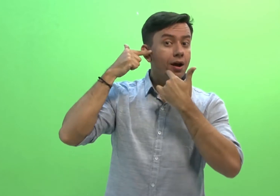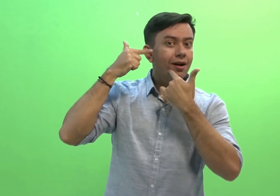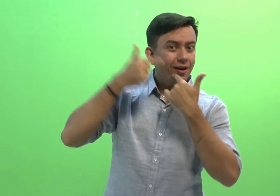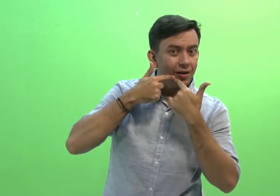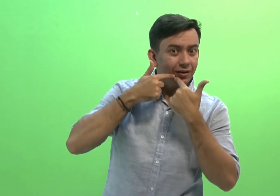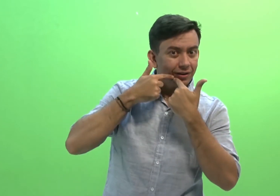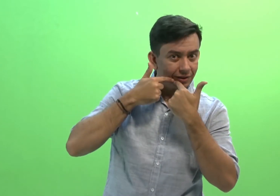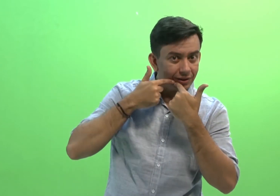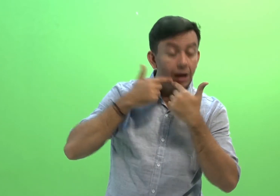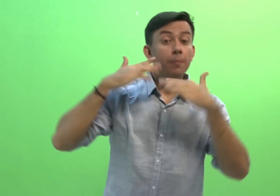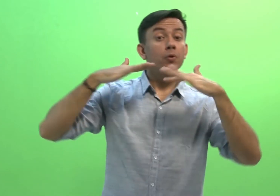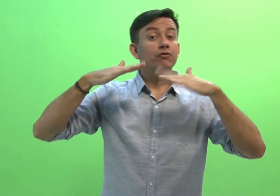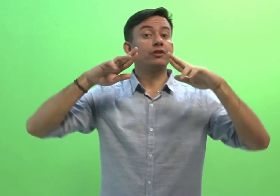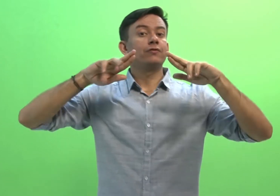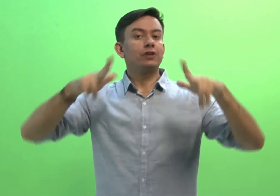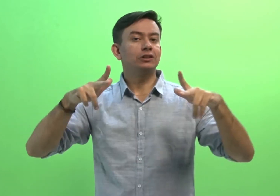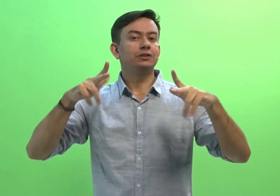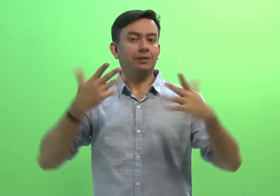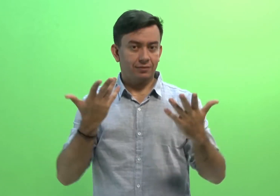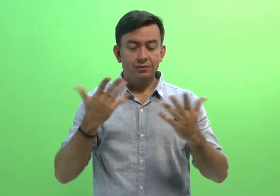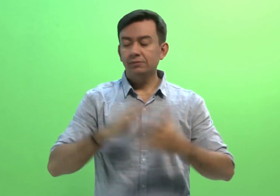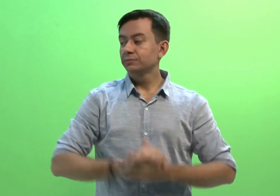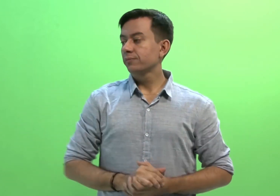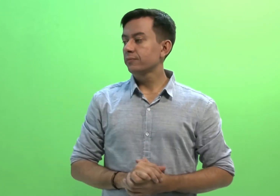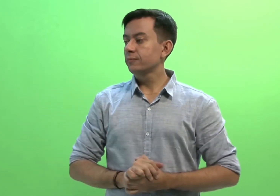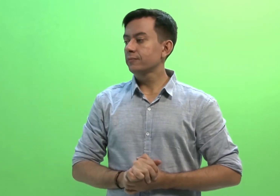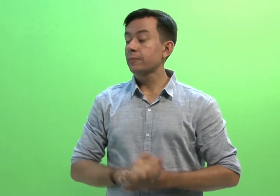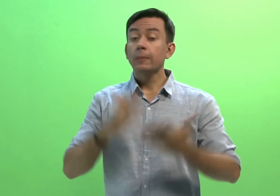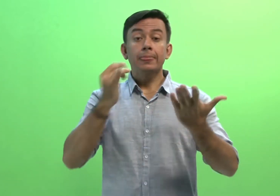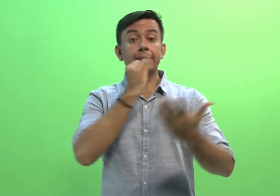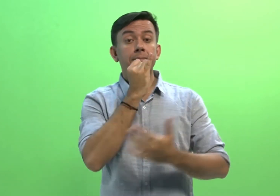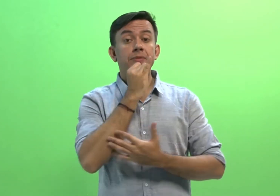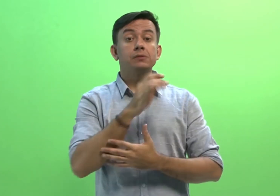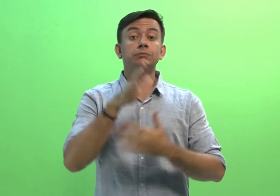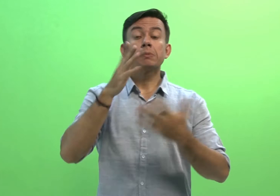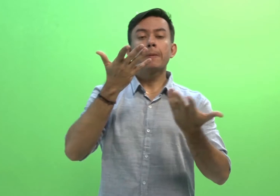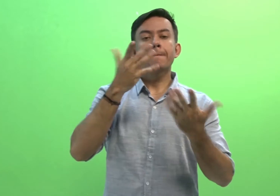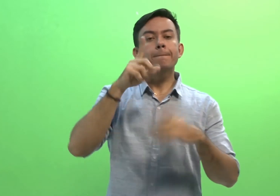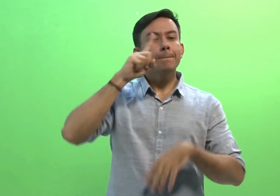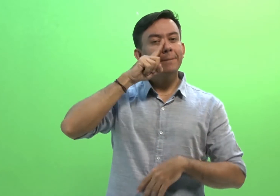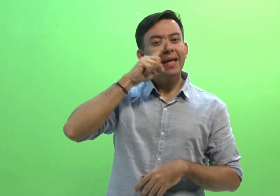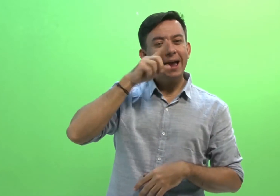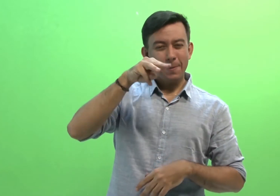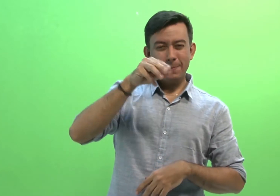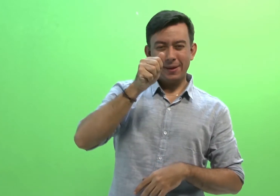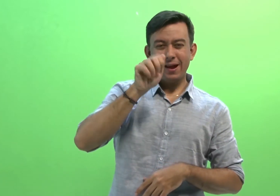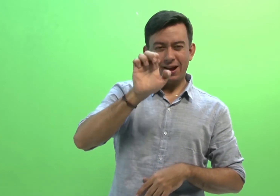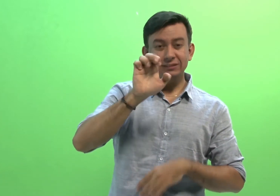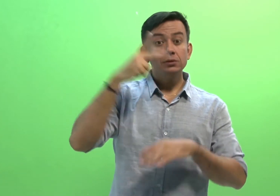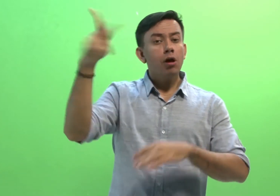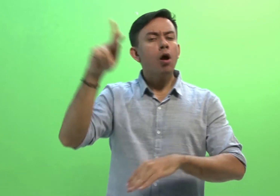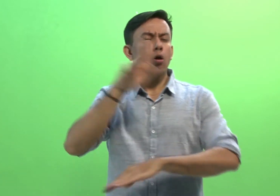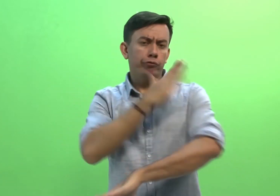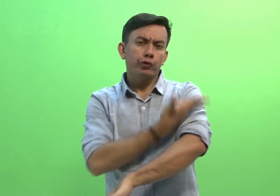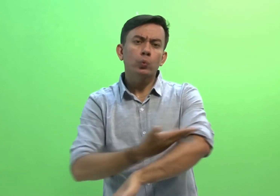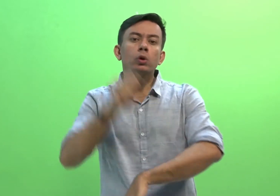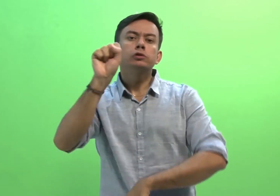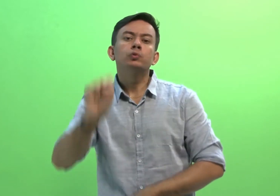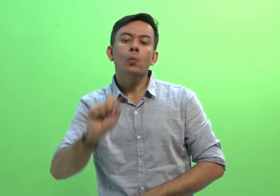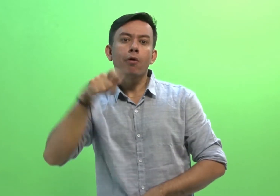mão, mesma localização, porém com movimentos distintos. Um outro exemplo.